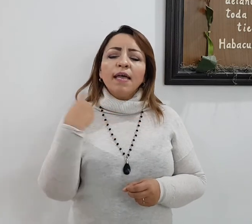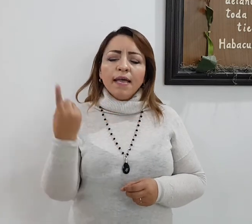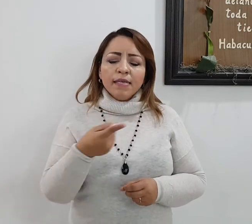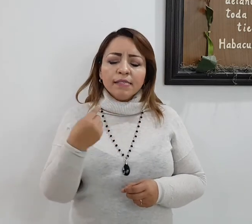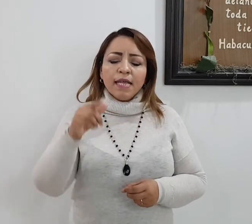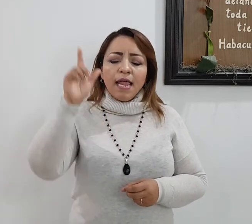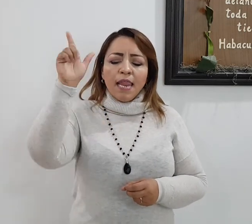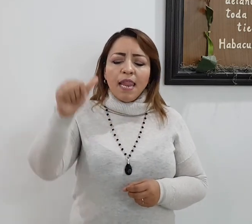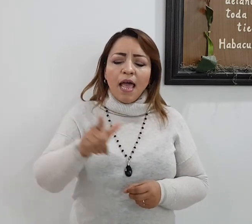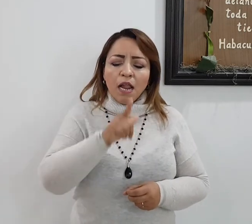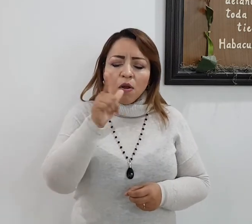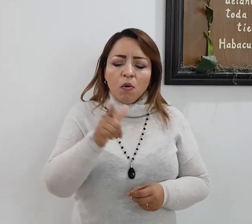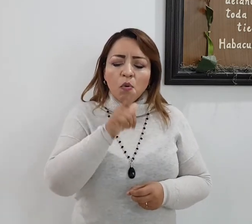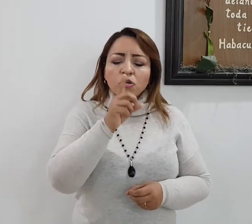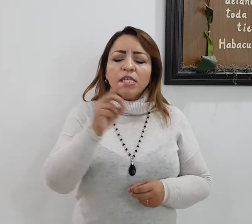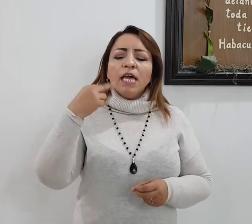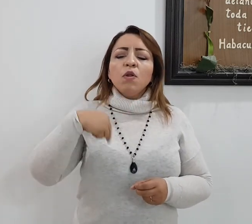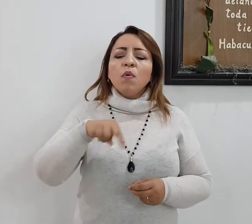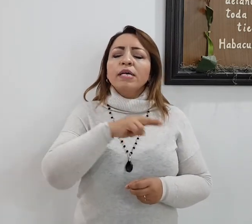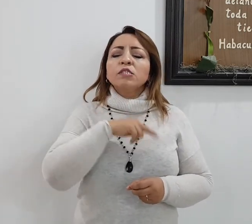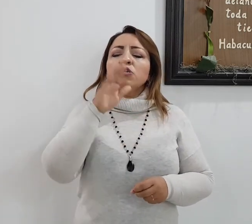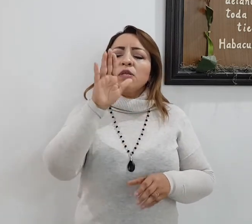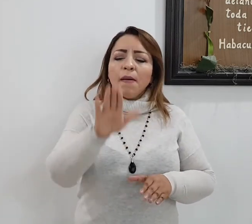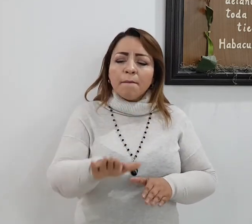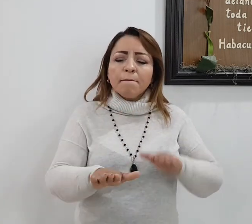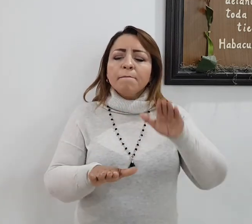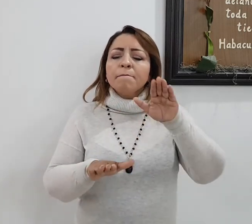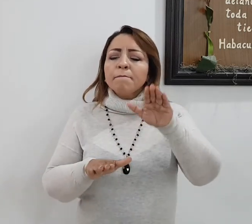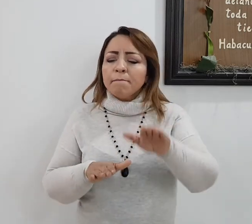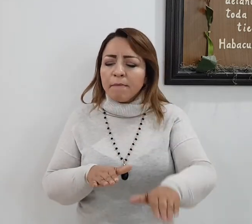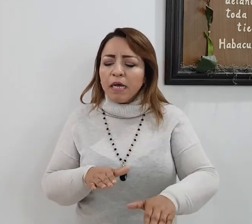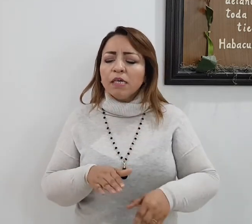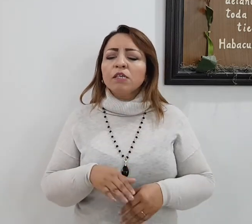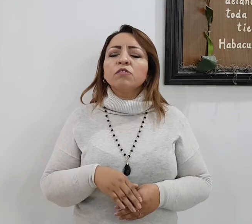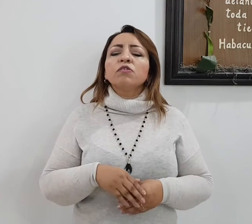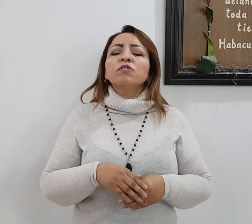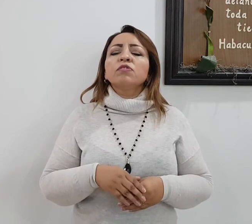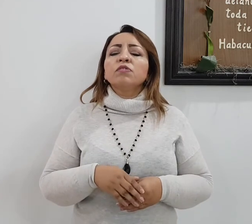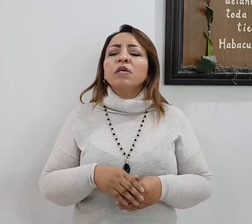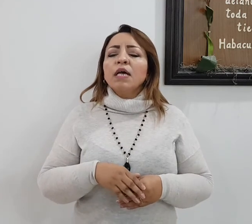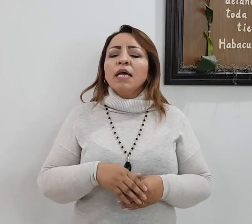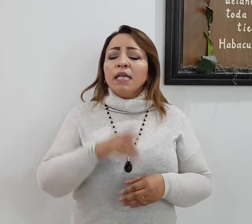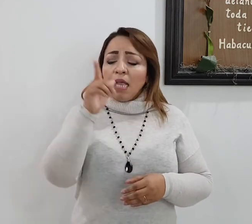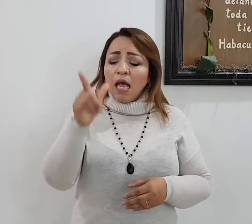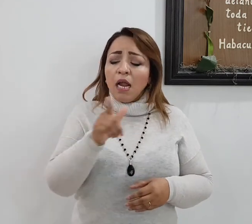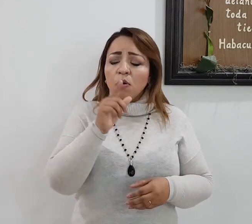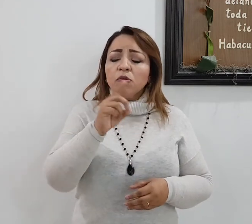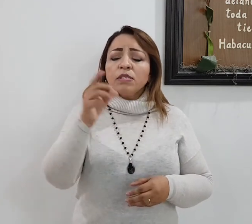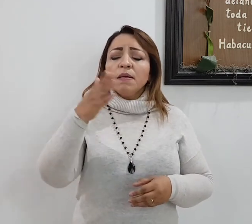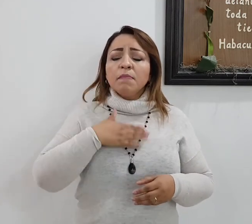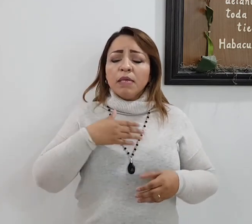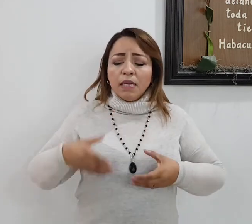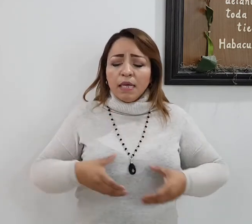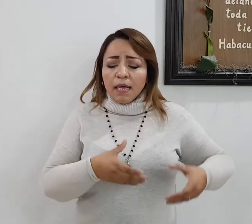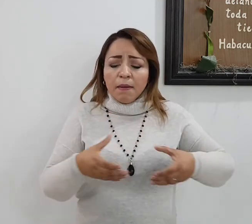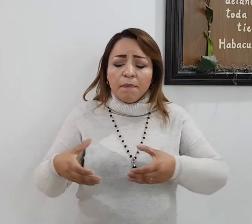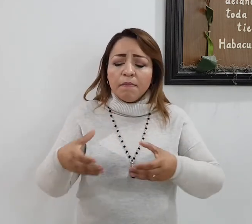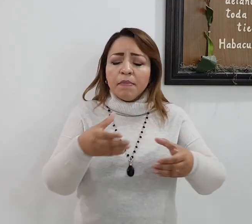luz a nuestros pasos, es la lumbrera en nuestro camino, es la confianza en lo que tú has dicho